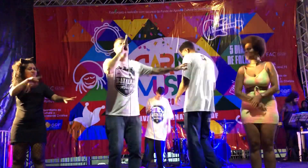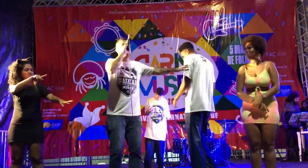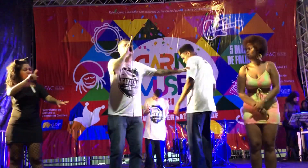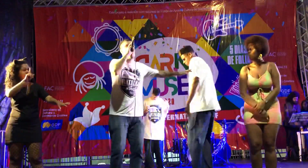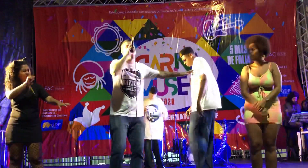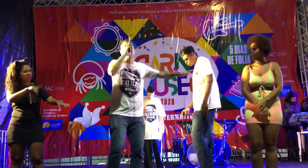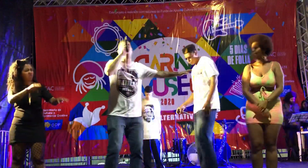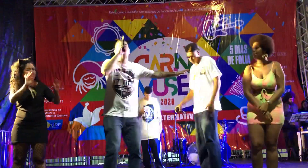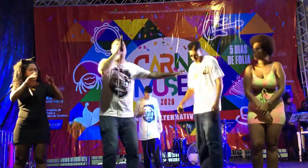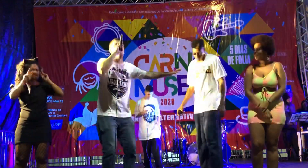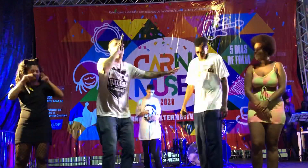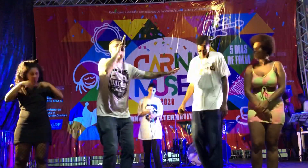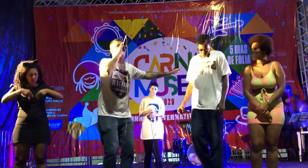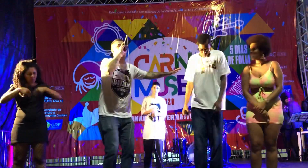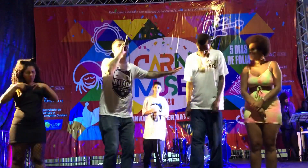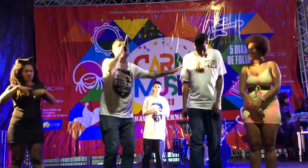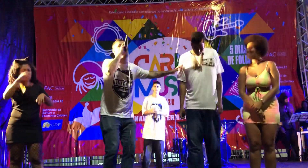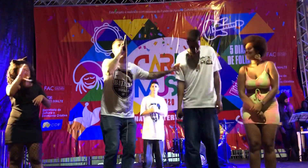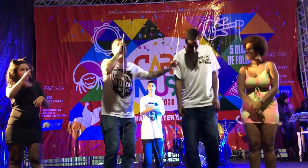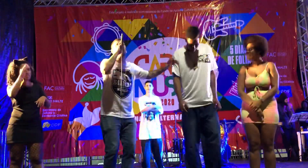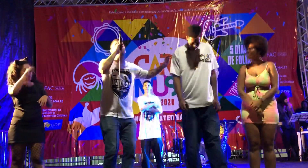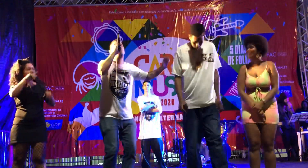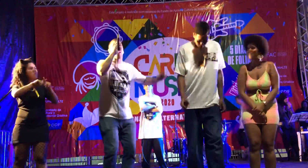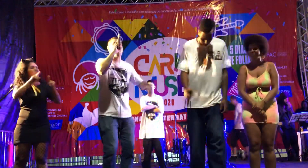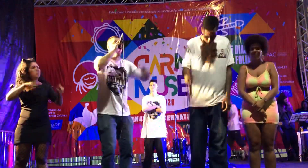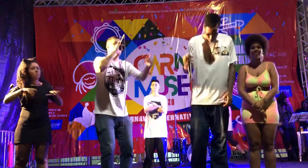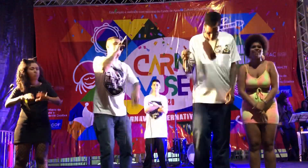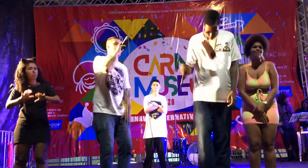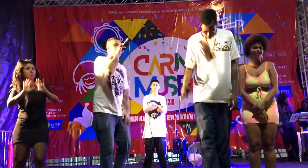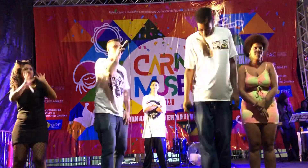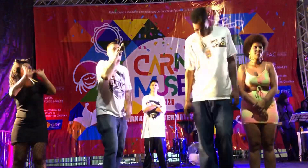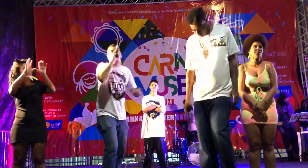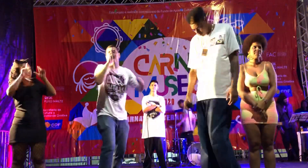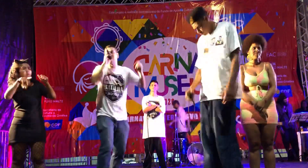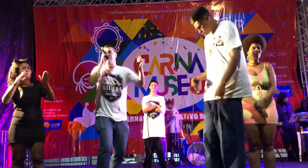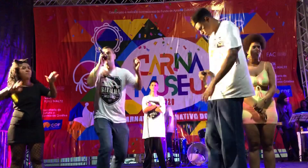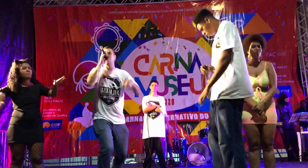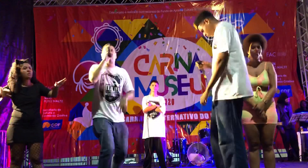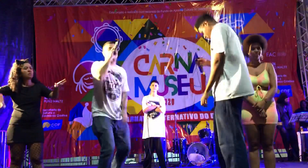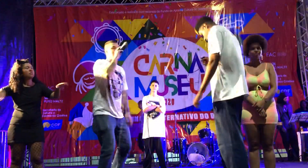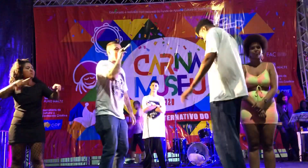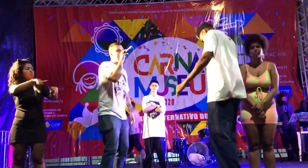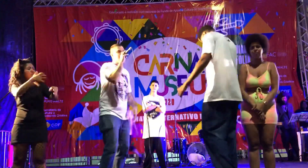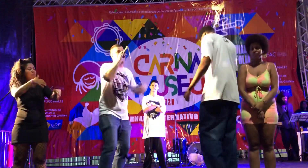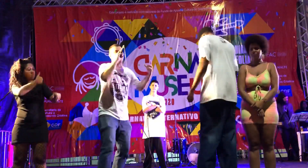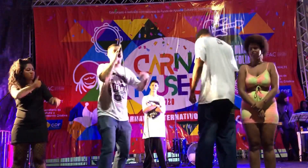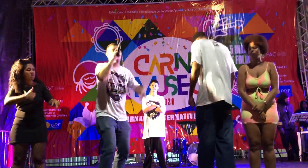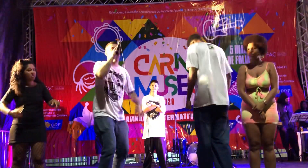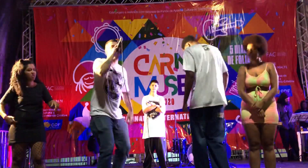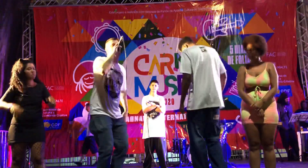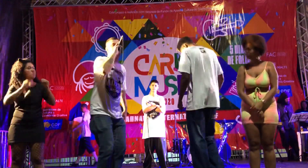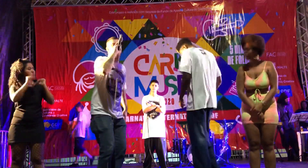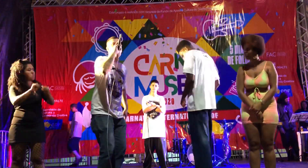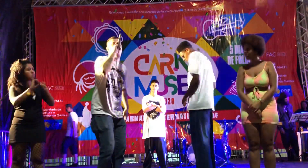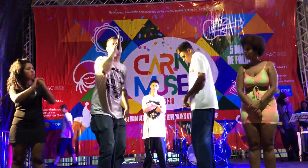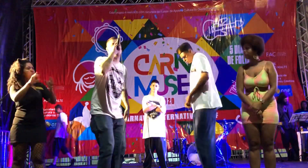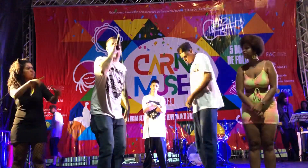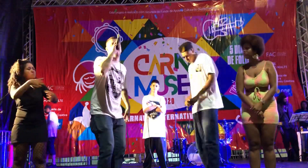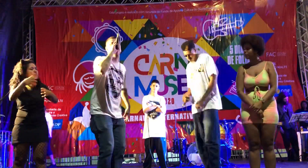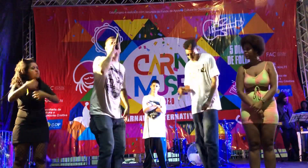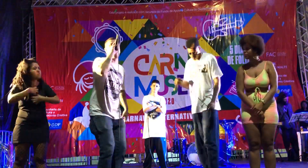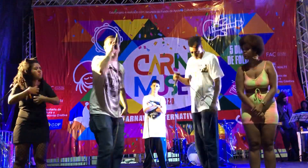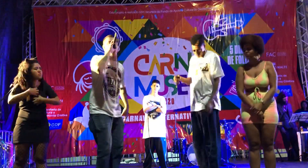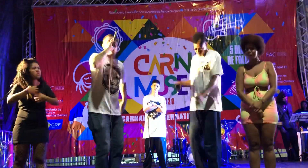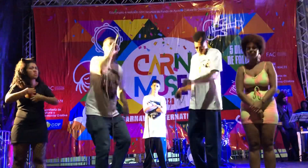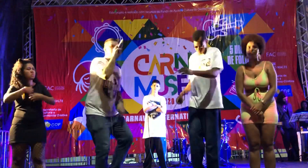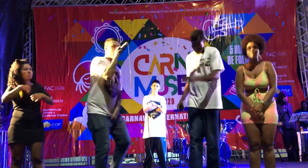ignorante, então saia. Eu sou tipo um astro do basquete, Kobe Bryant. Demorou, quer acender, já traz a leda. Então agora sente o bote da